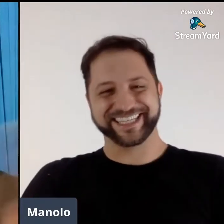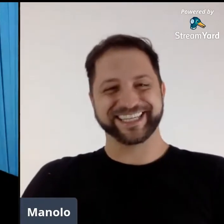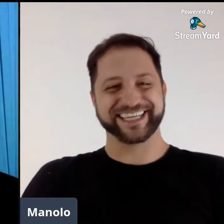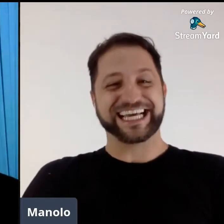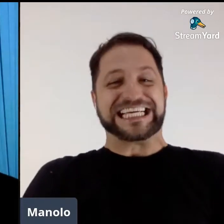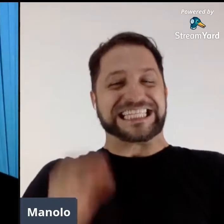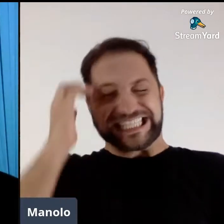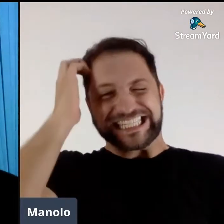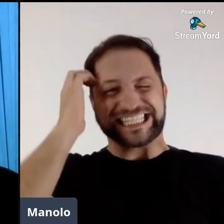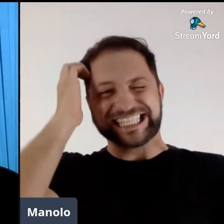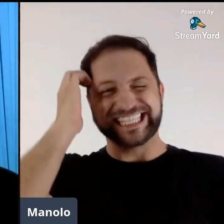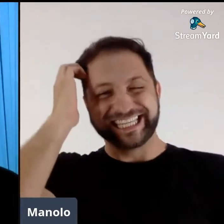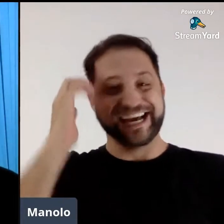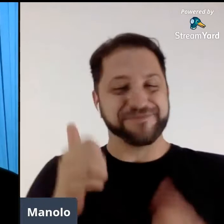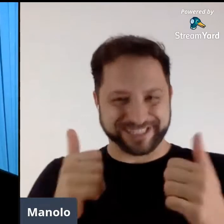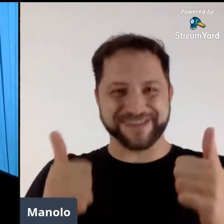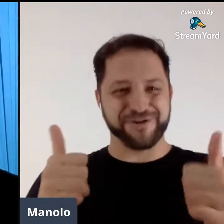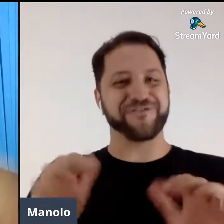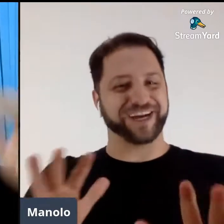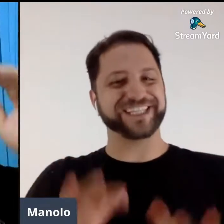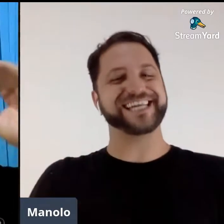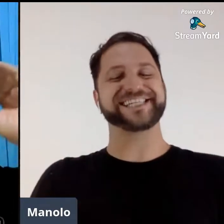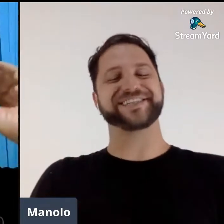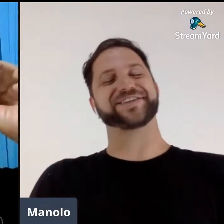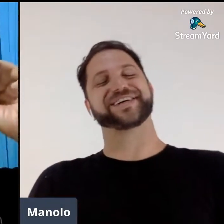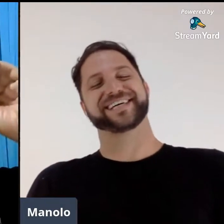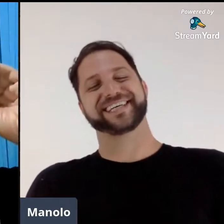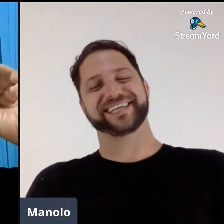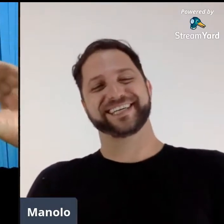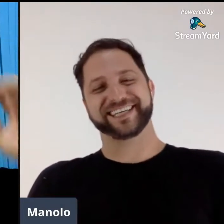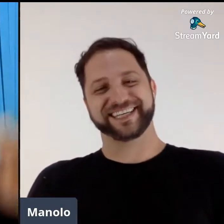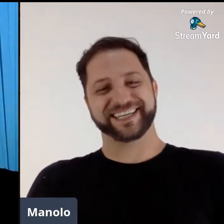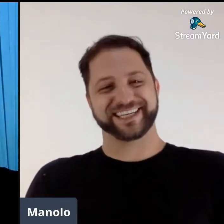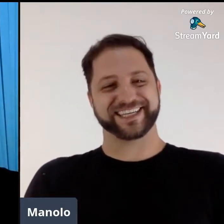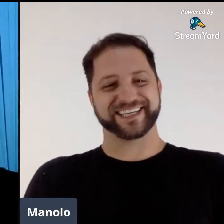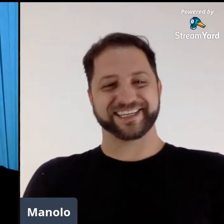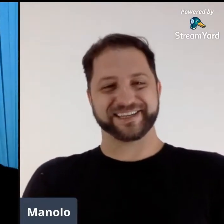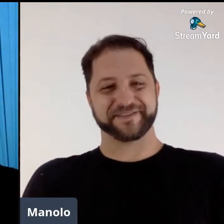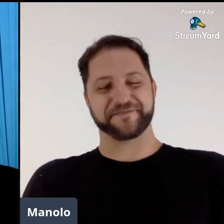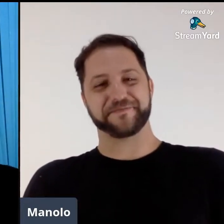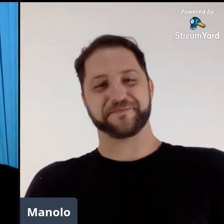Agora já era, agora foi. Mas é bom, fica Depois eu de posso registro. refazer.